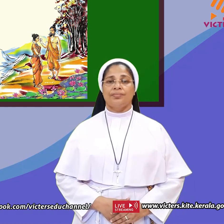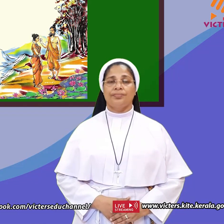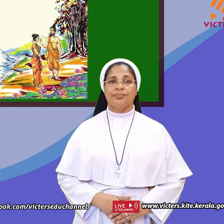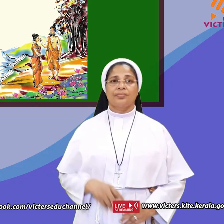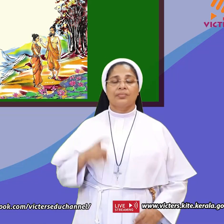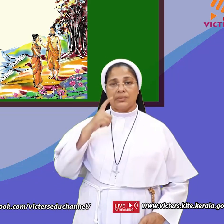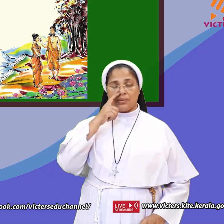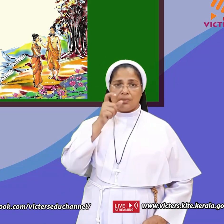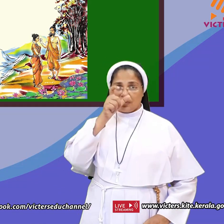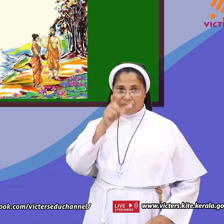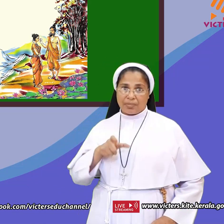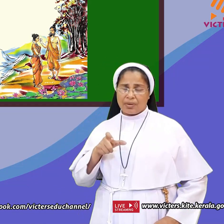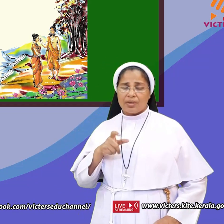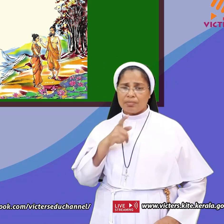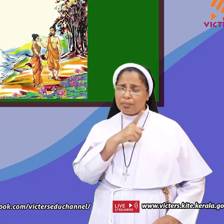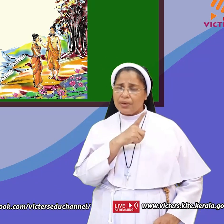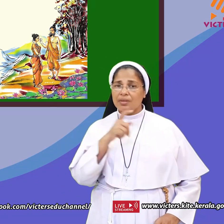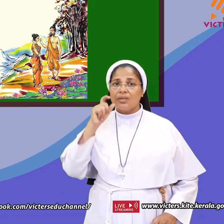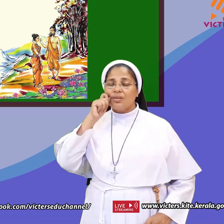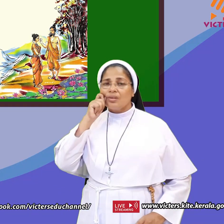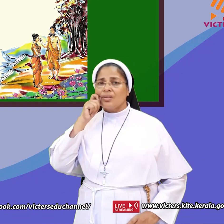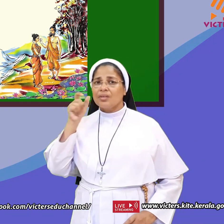നളിനിയെ തിരിച്ചറിയാതെ നിന്ന